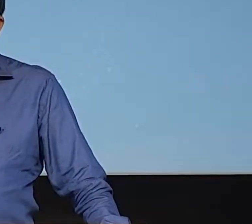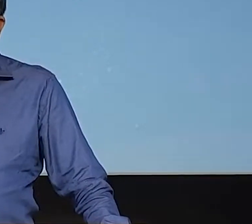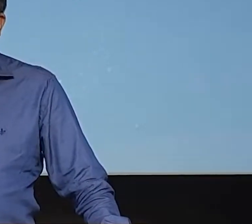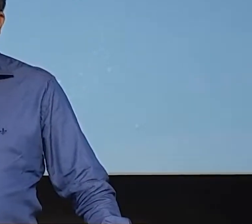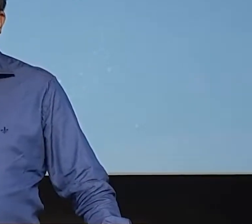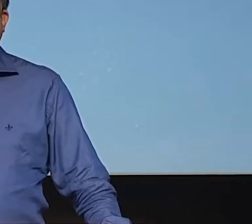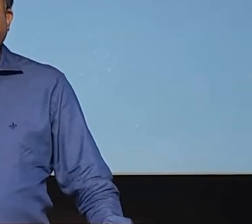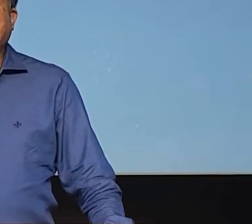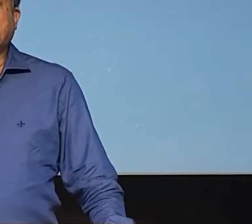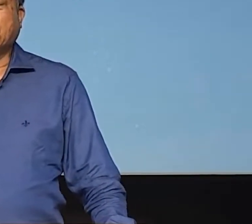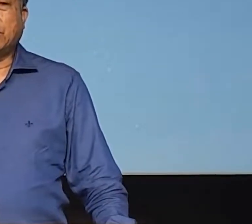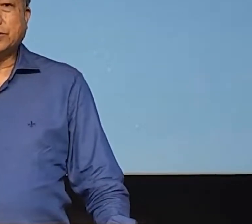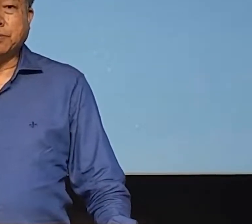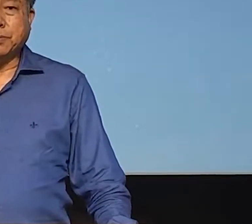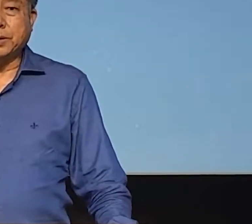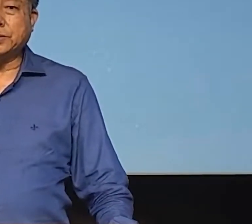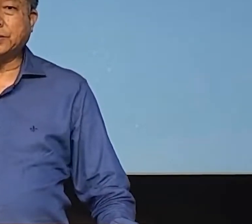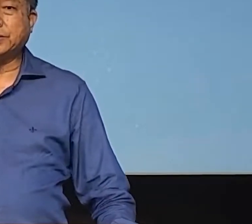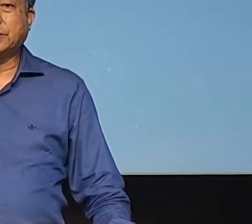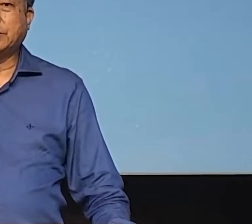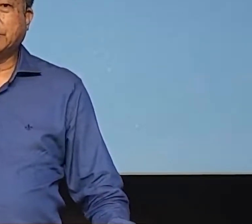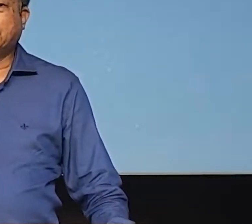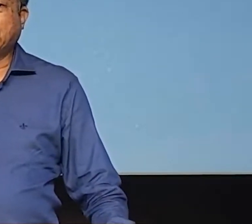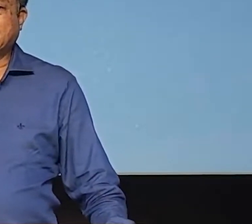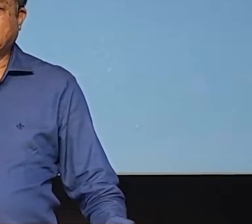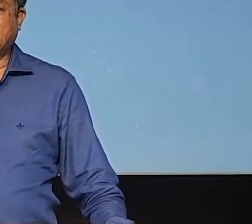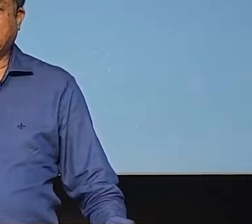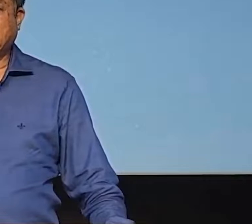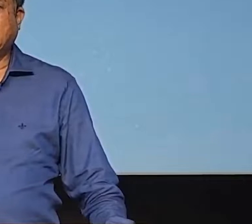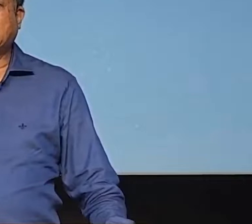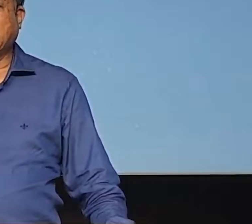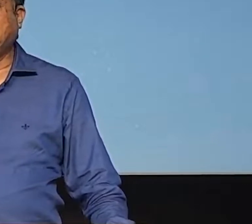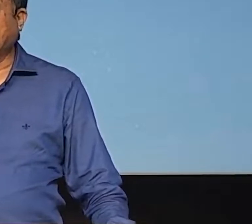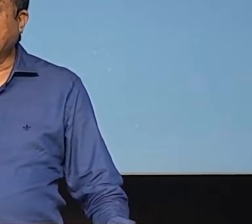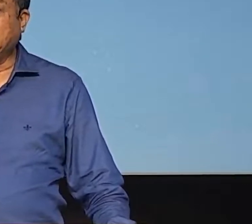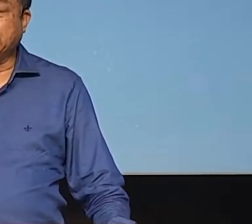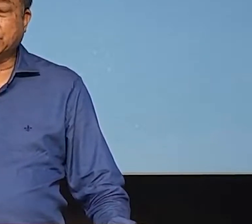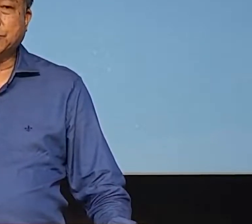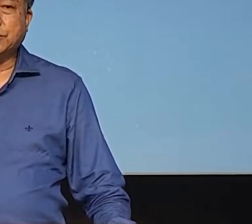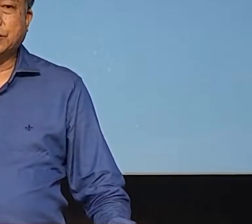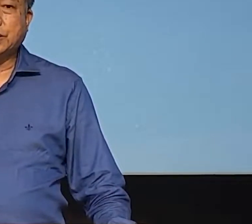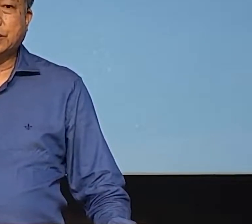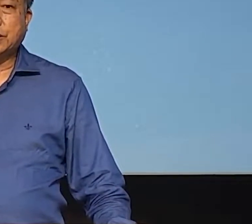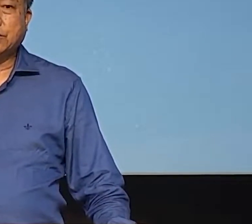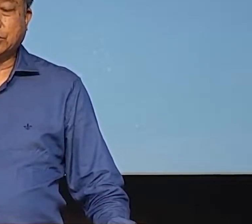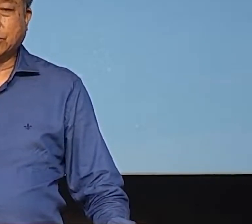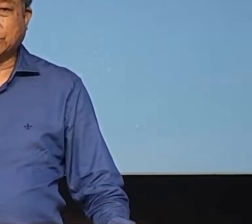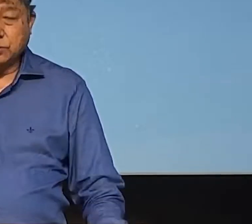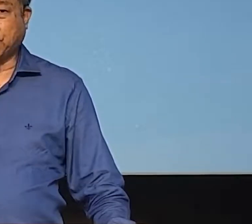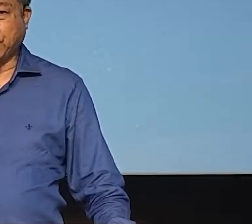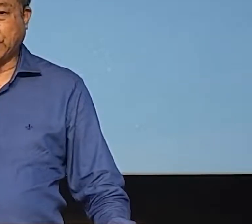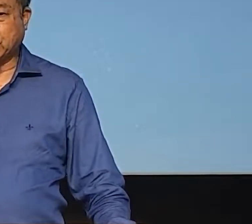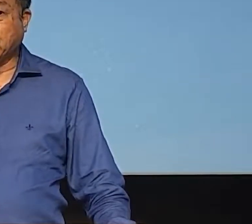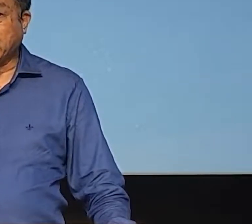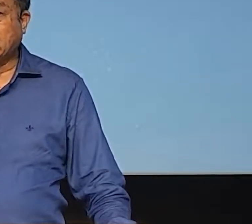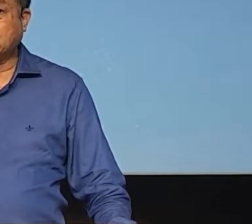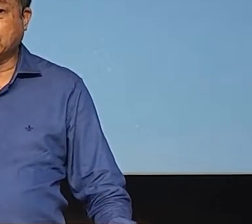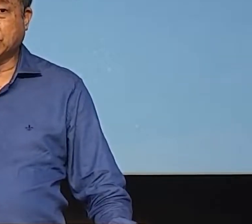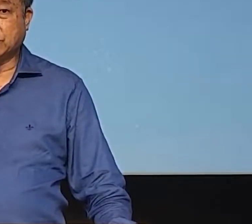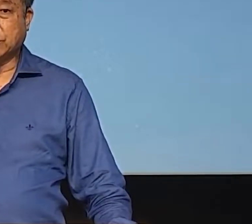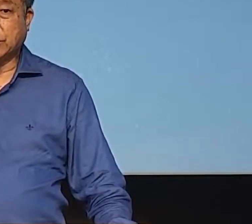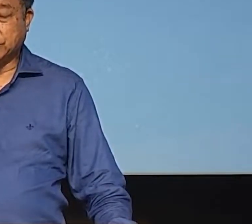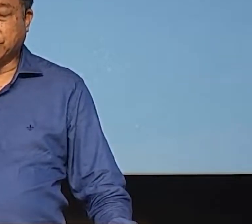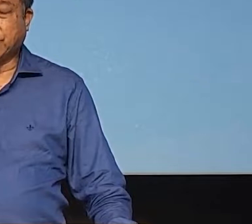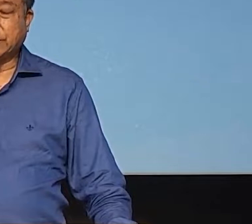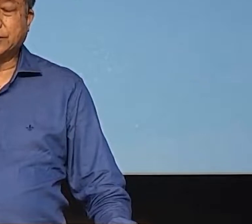vem dele, e nós apenas passamos da mão dele para ele mesmo, com as nossas ofertas,